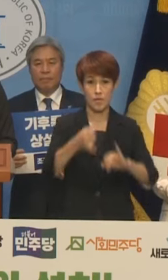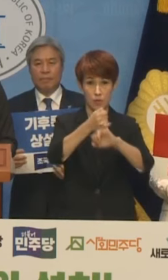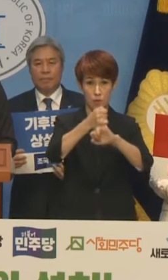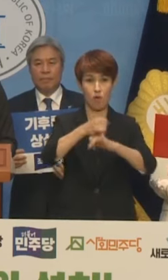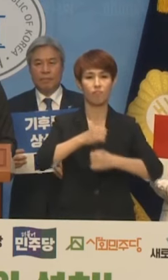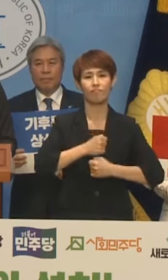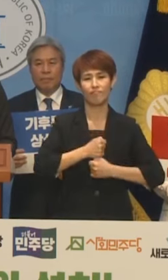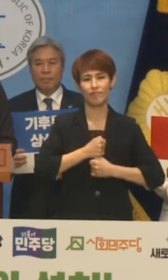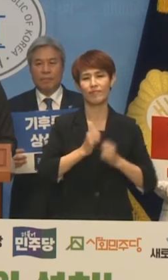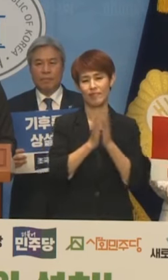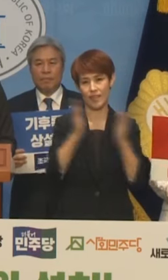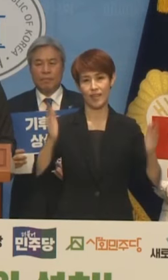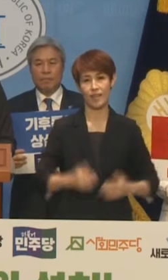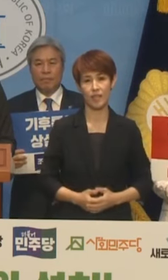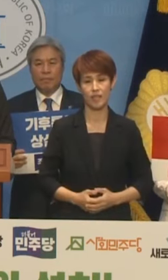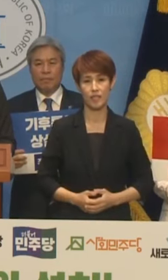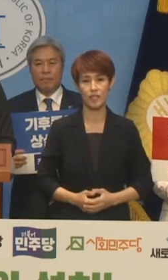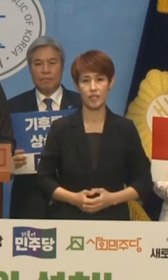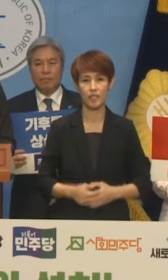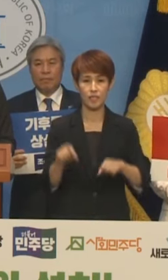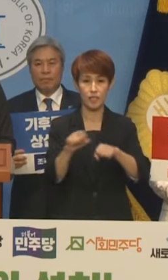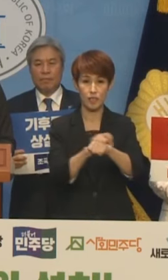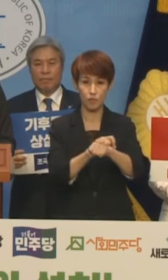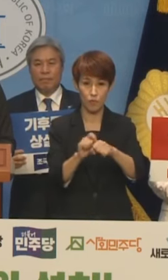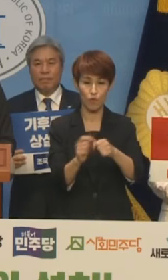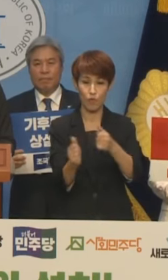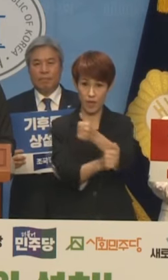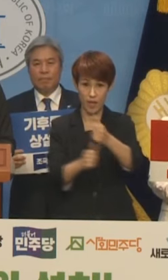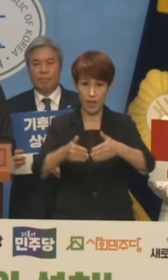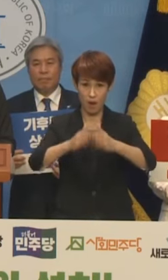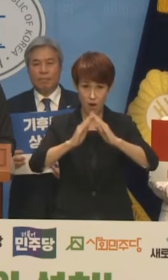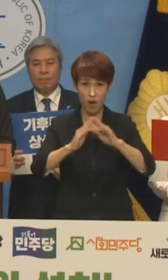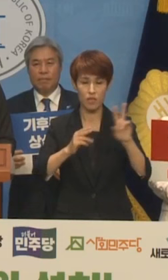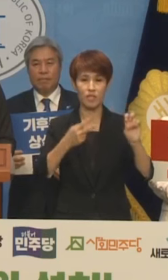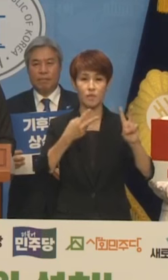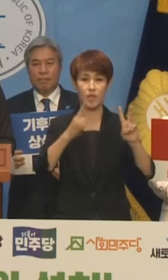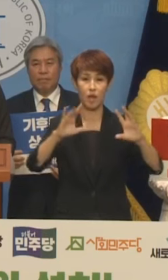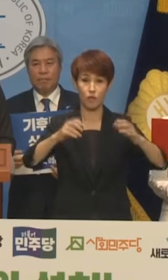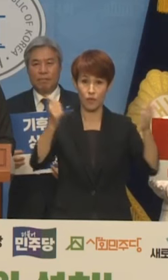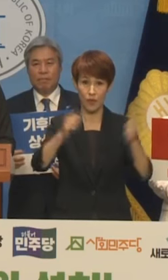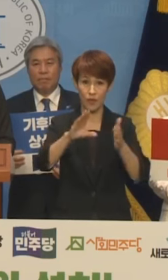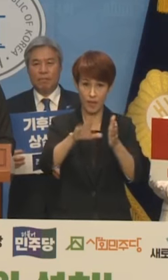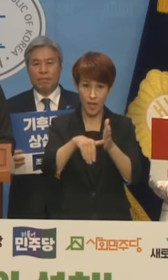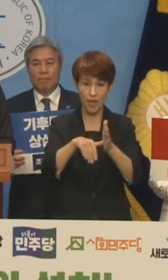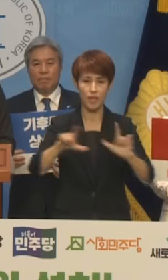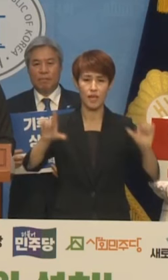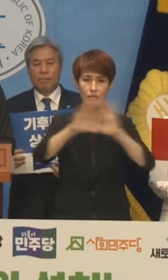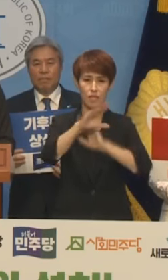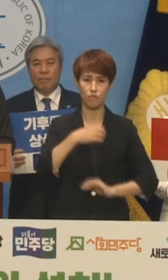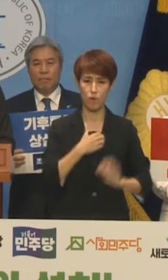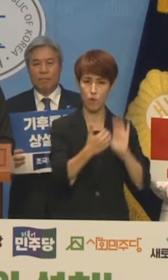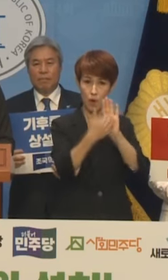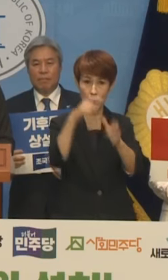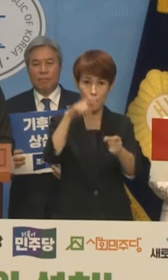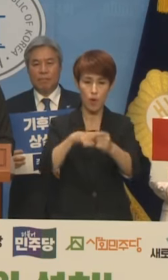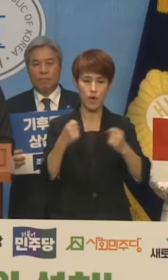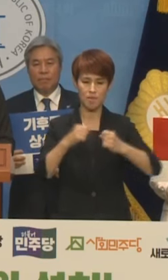지켜야 합니다. 상설 기후특위 설치는 22대 국회에서 기후위기 대응을 위한 초당적